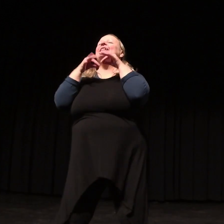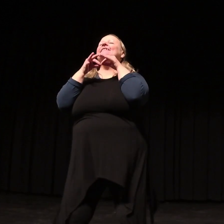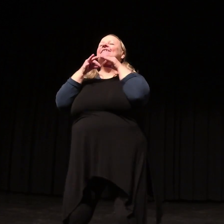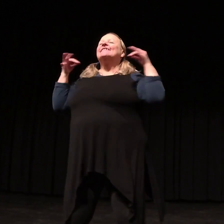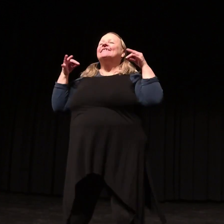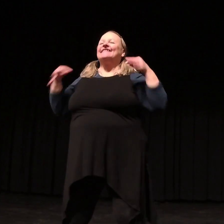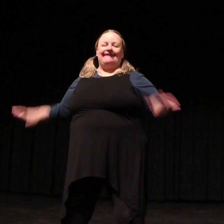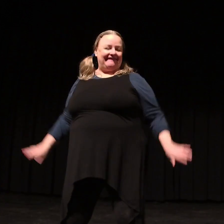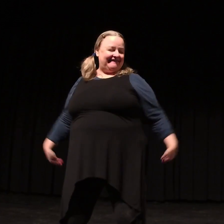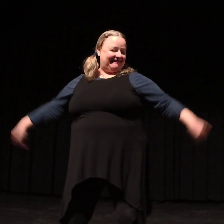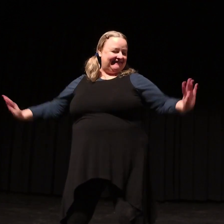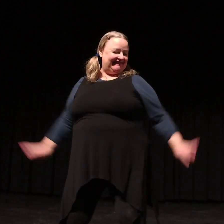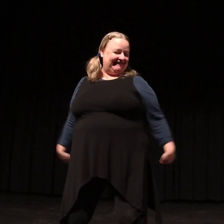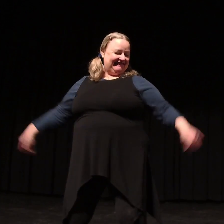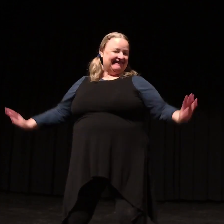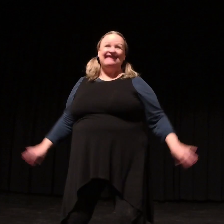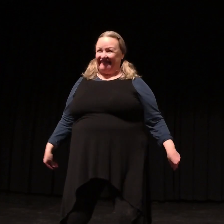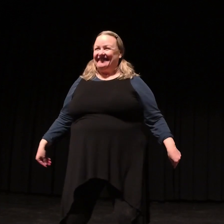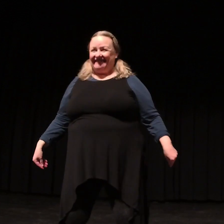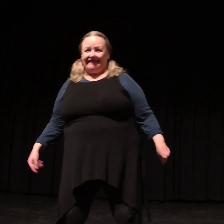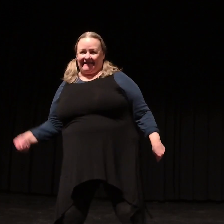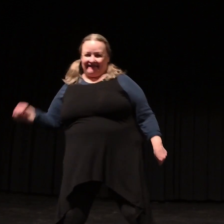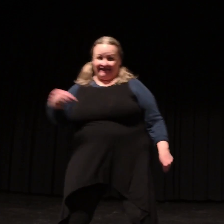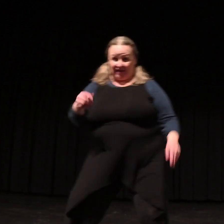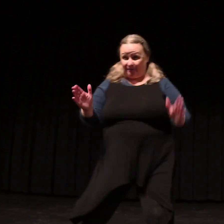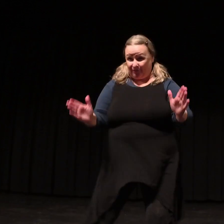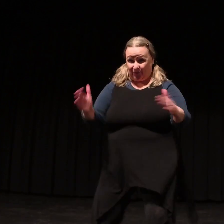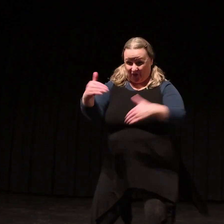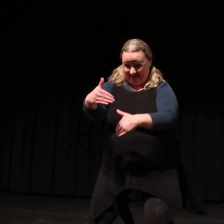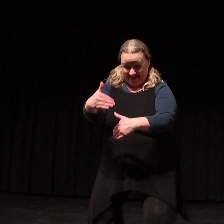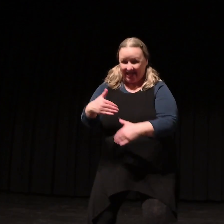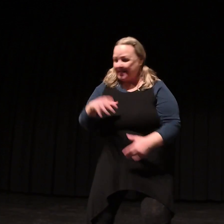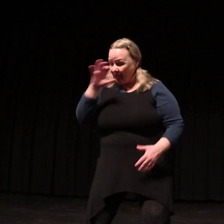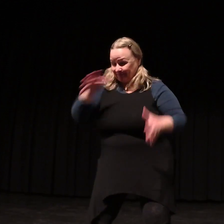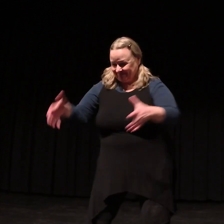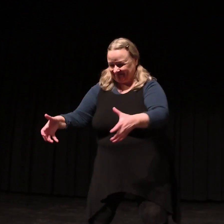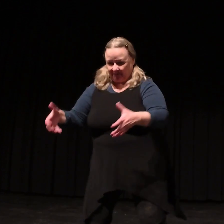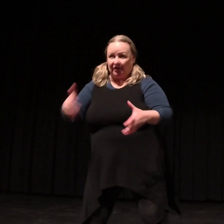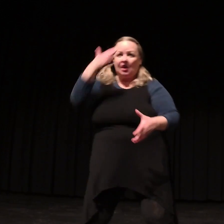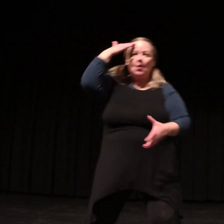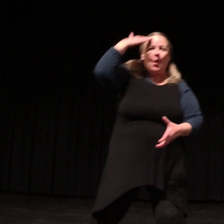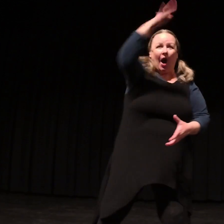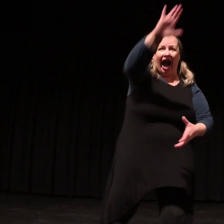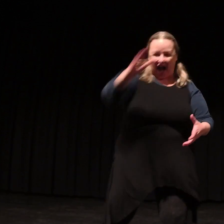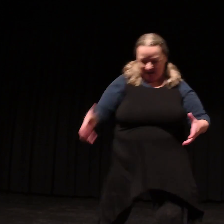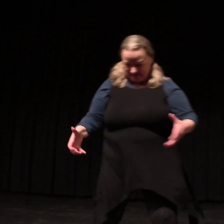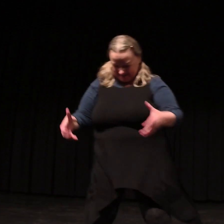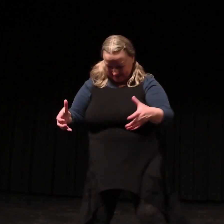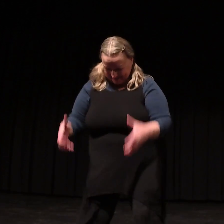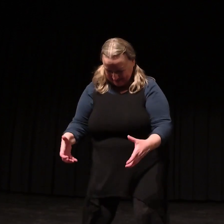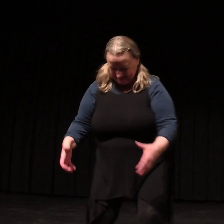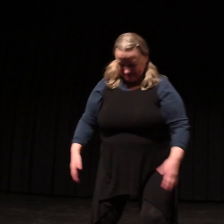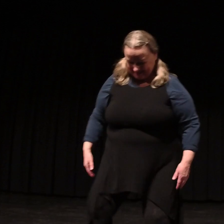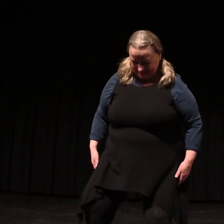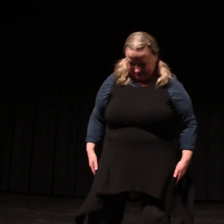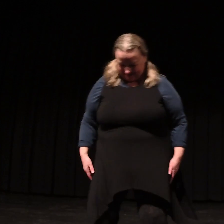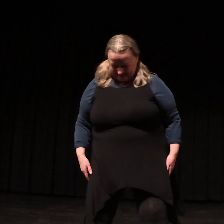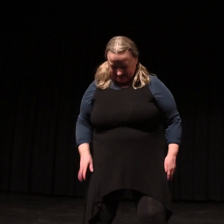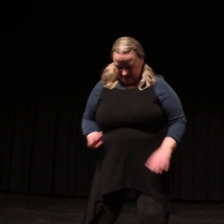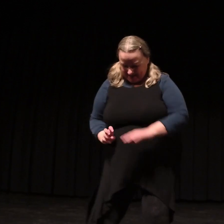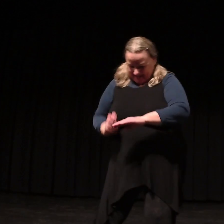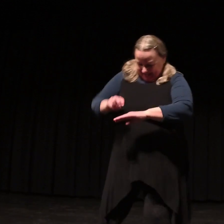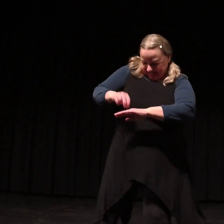grand drap. Ah, je vais l'attacher à l'entour de mon cou. Ça va servir comme des ailes. Ah, il faut que je me trouve une boîte. On va apporter la